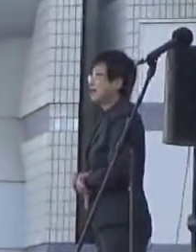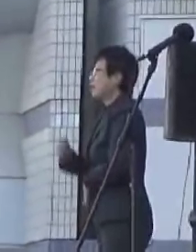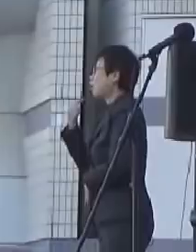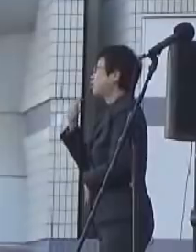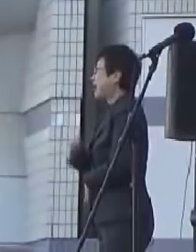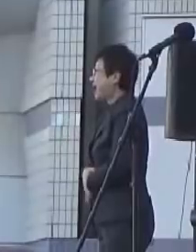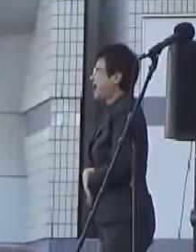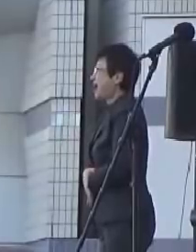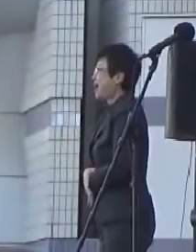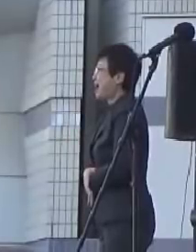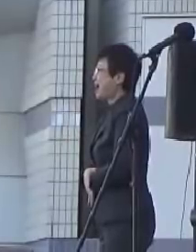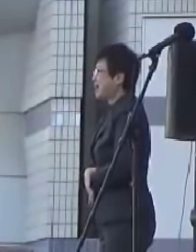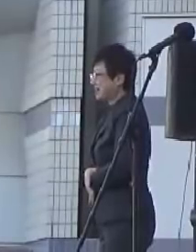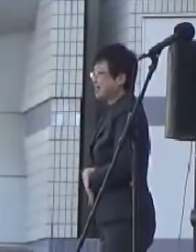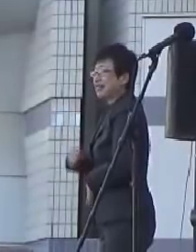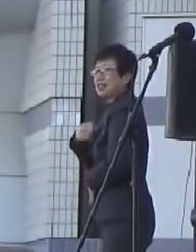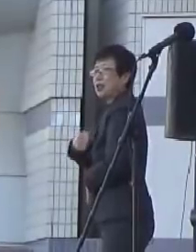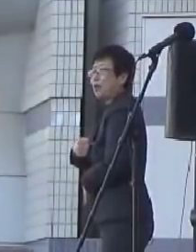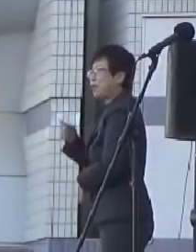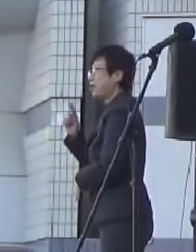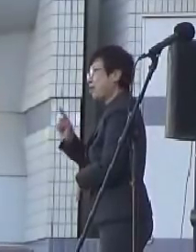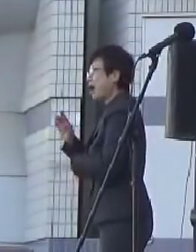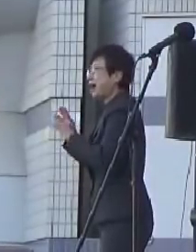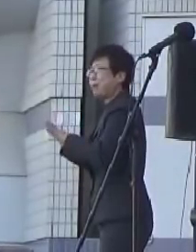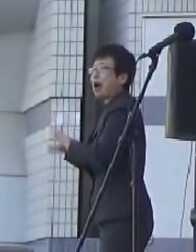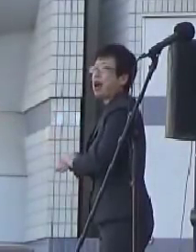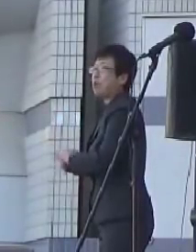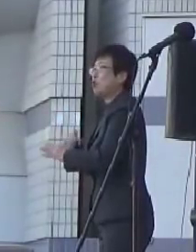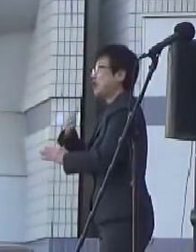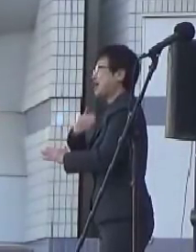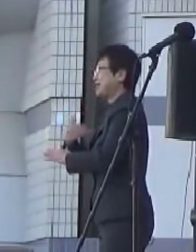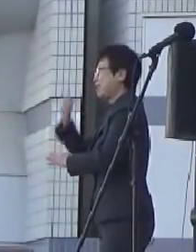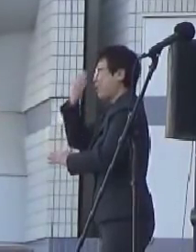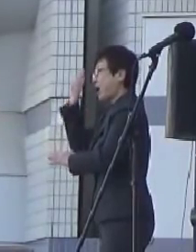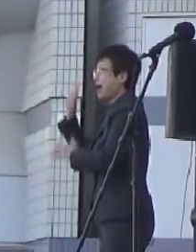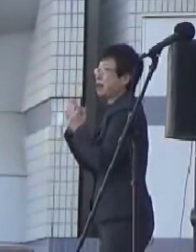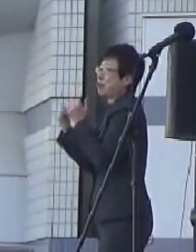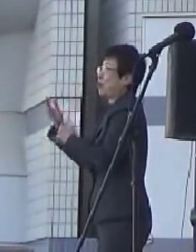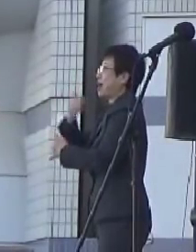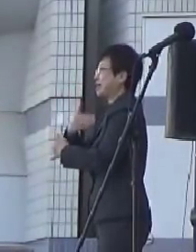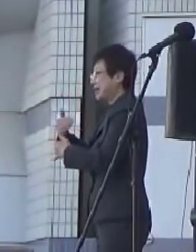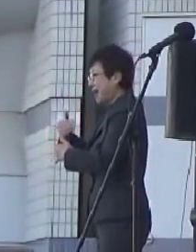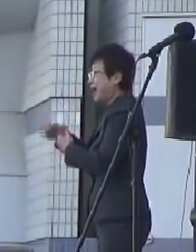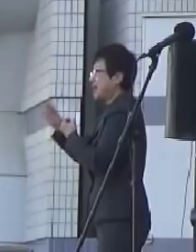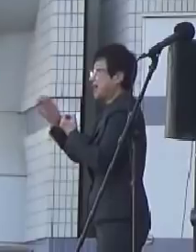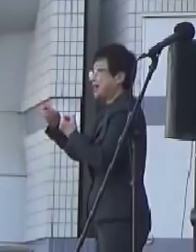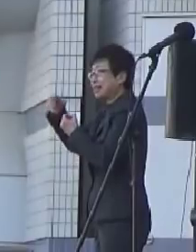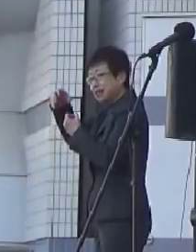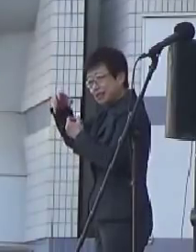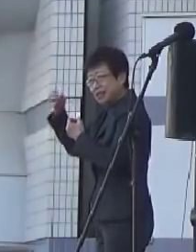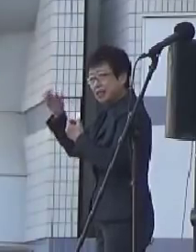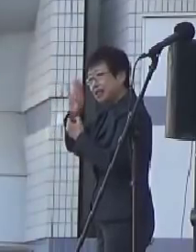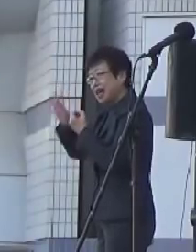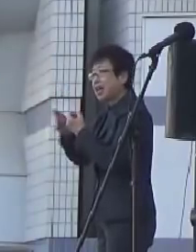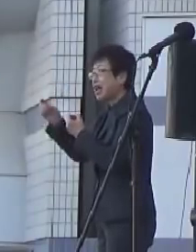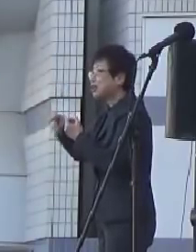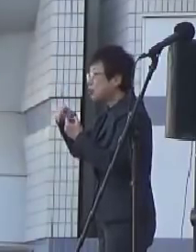僕が、意気込みとしては、やっぱ今僕たちのような若い世代がこういう原発とかこ